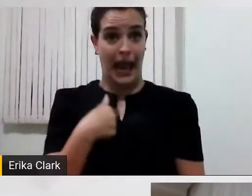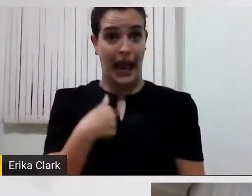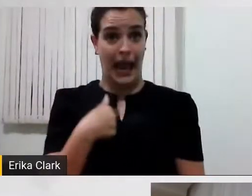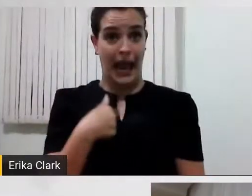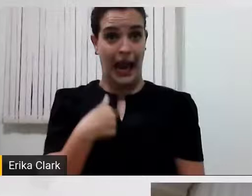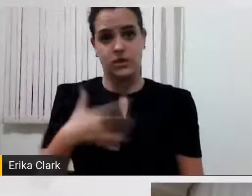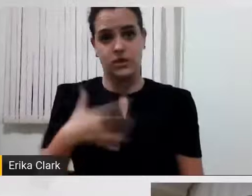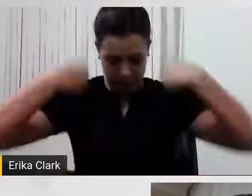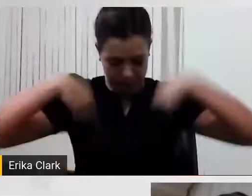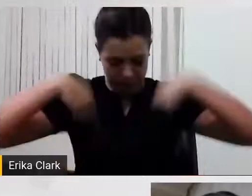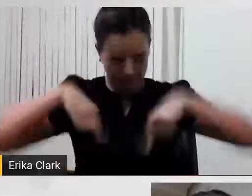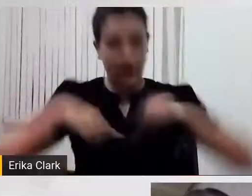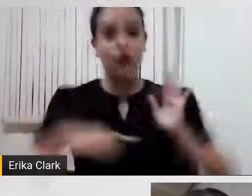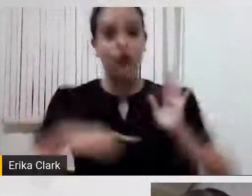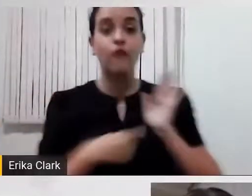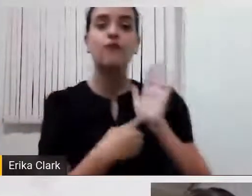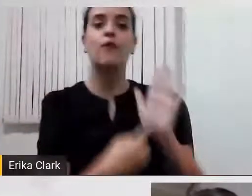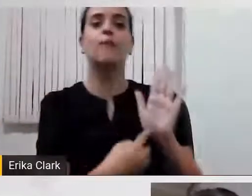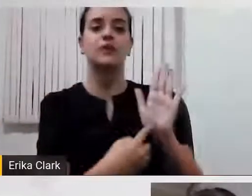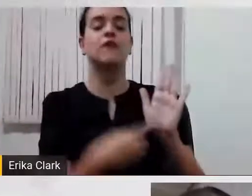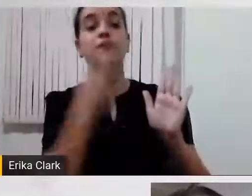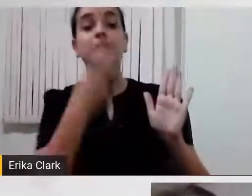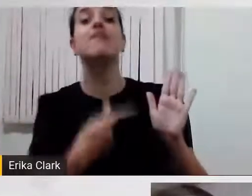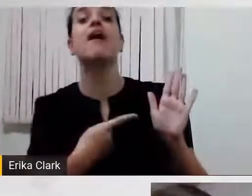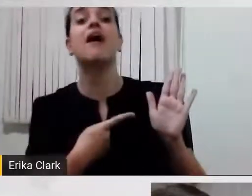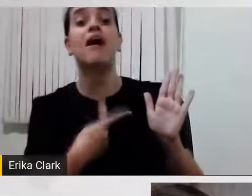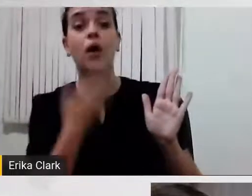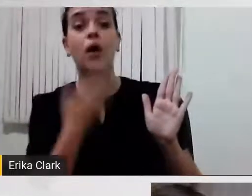você sente. Então, se a pessoa enxerga, posso dizer,